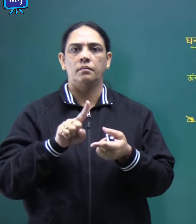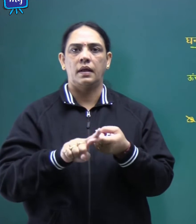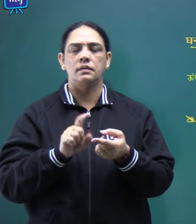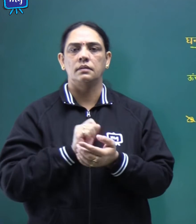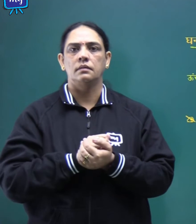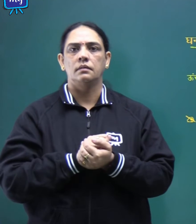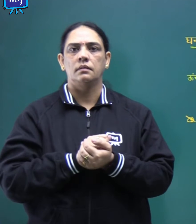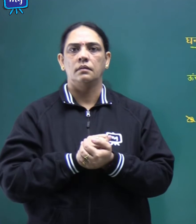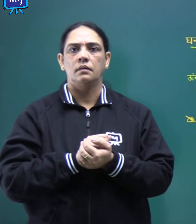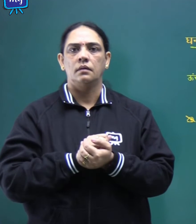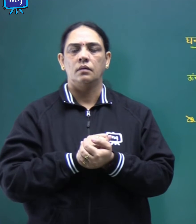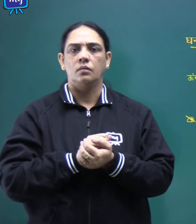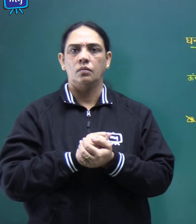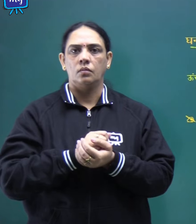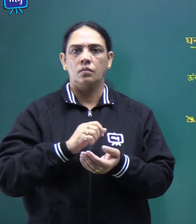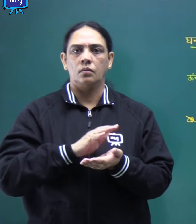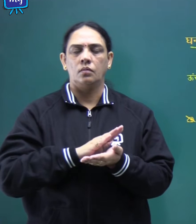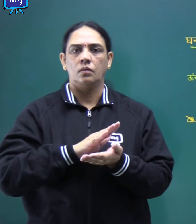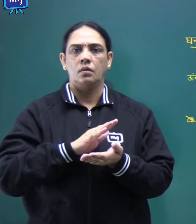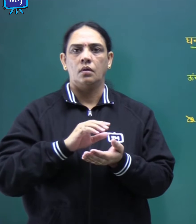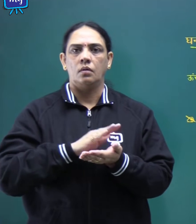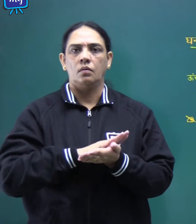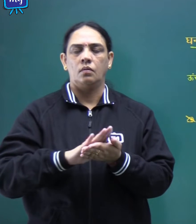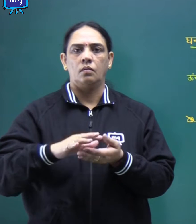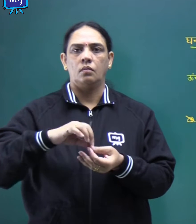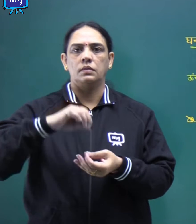प्लस ऊंचाई